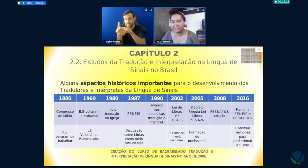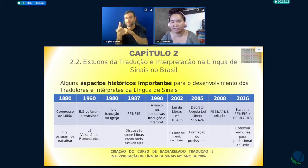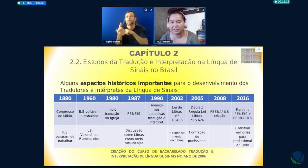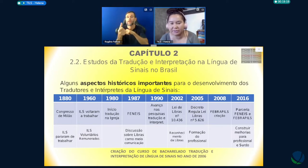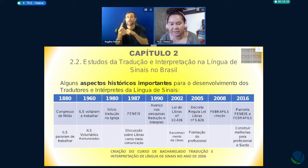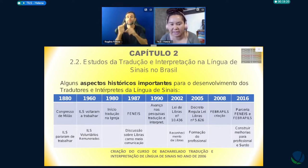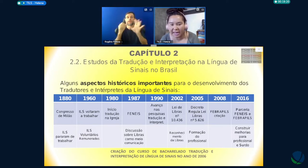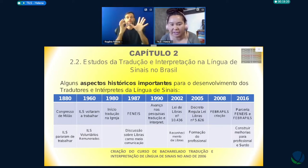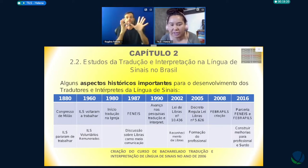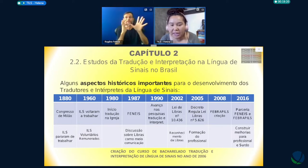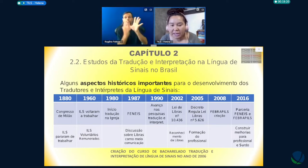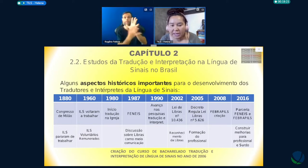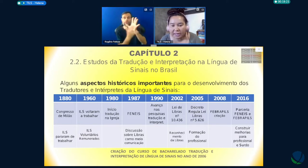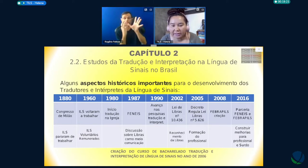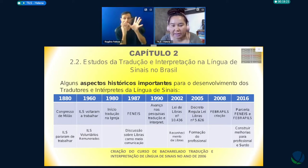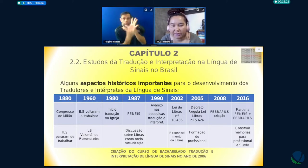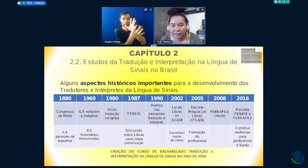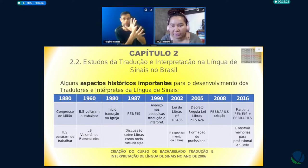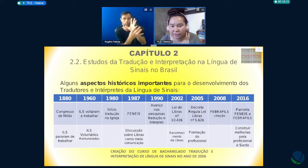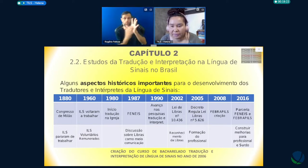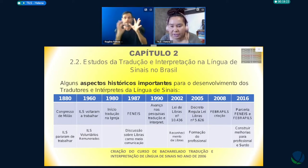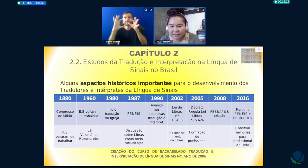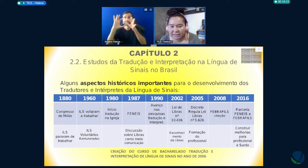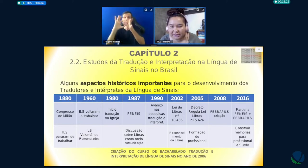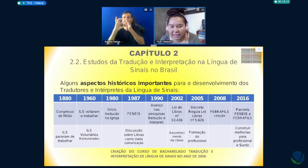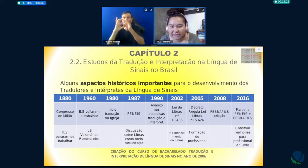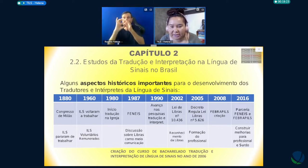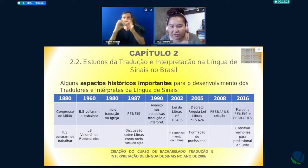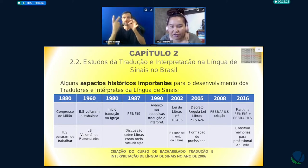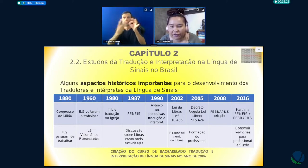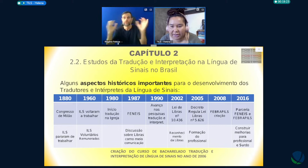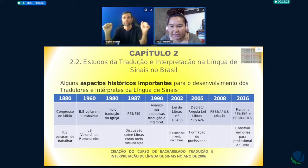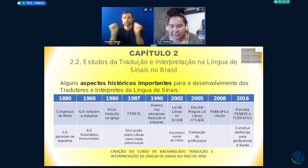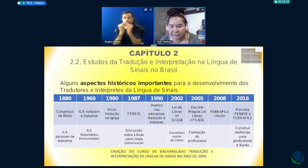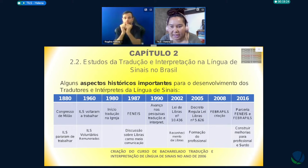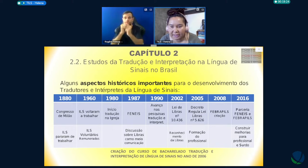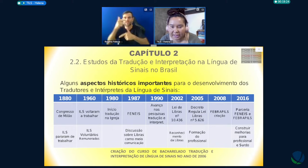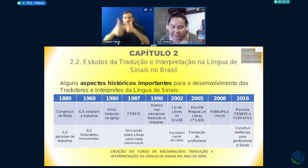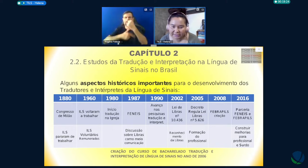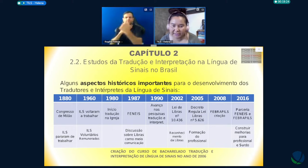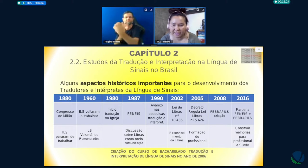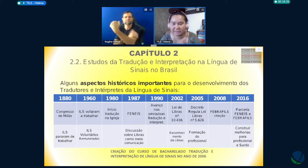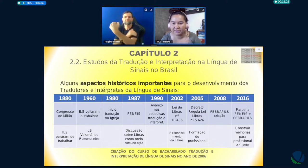mais presente na sociedade. E, então, em 2016, a gente finaliza